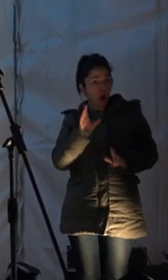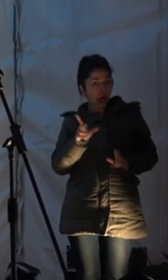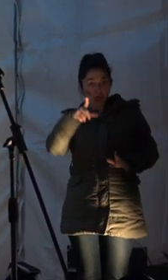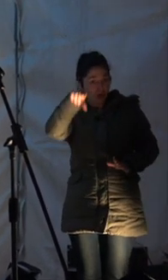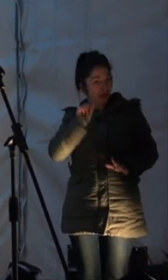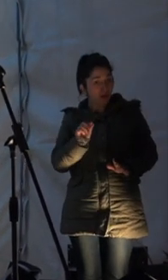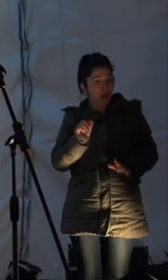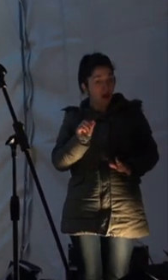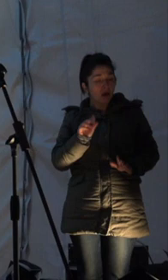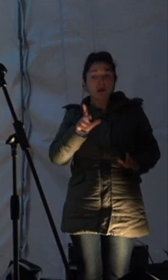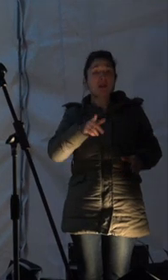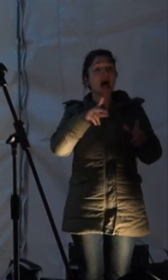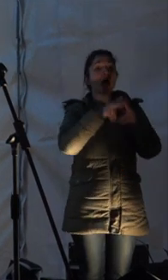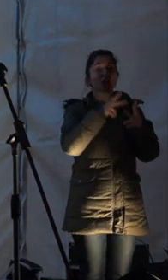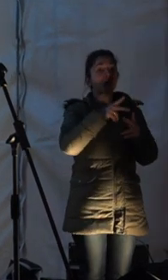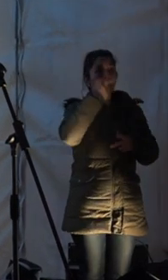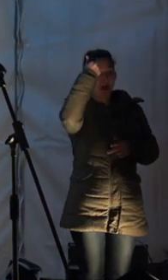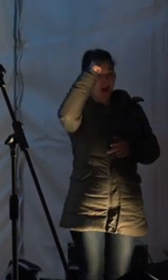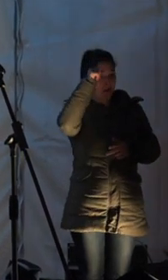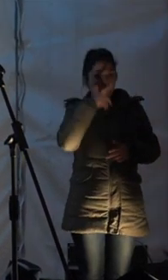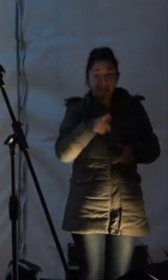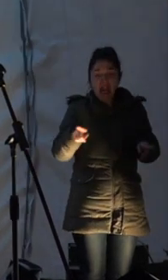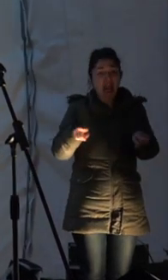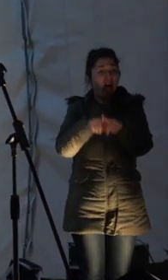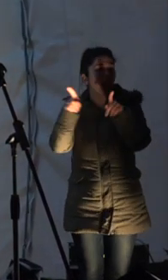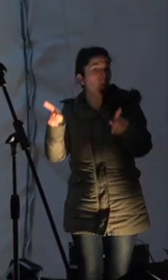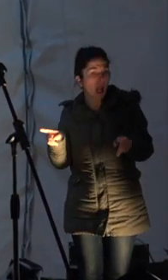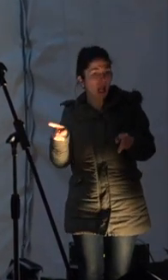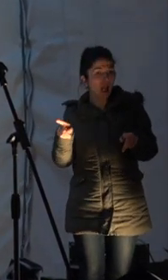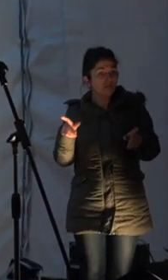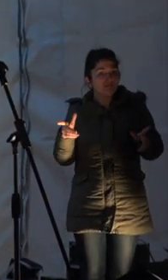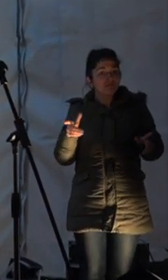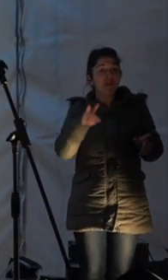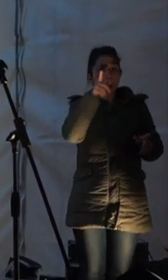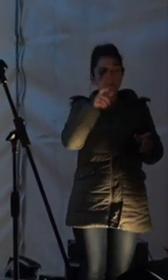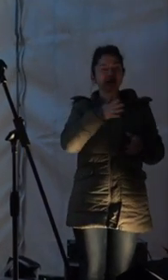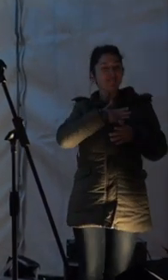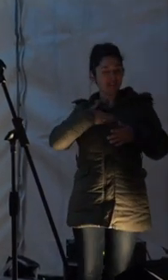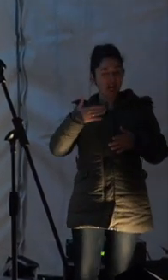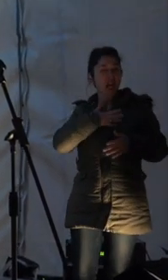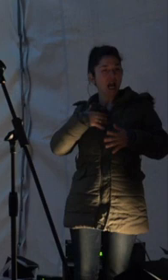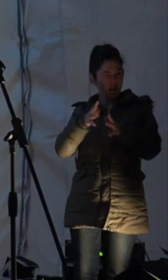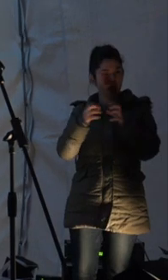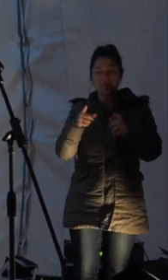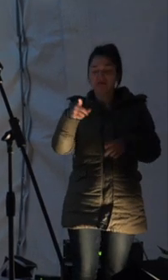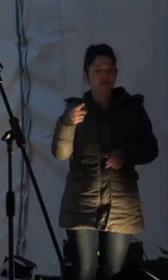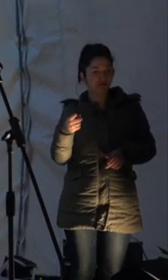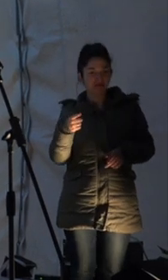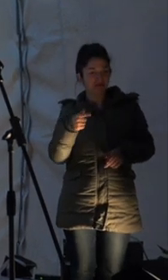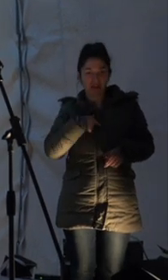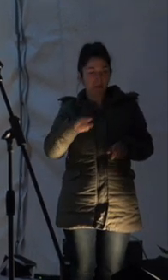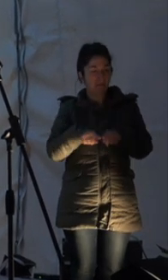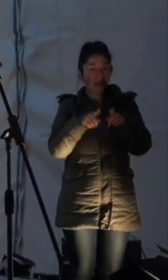patriarcal y contra quienes quieren poseerla, a quienes incluso dicen